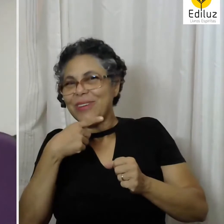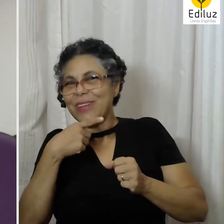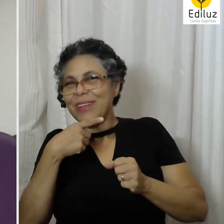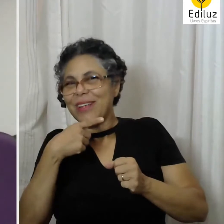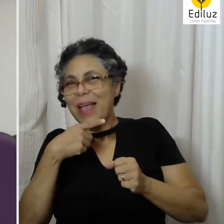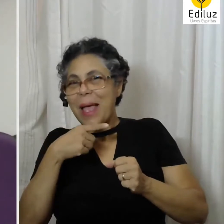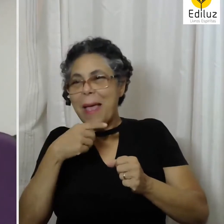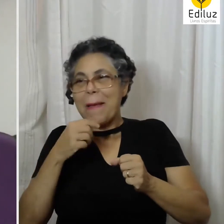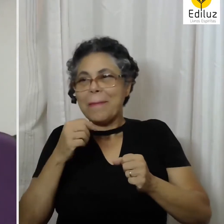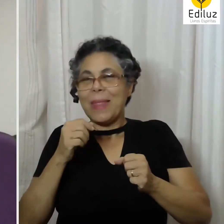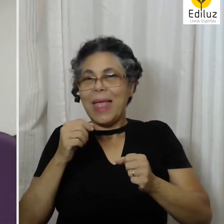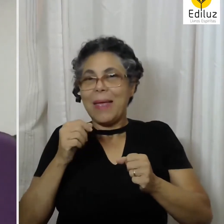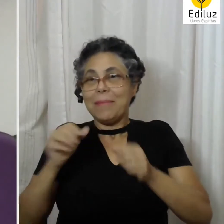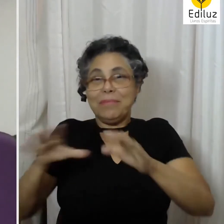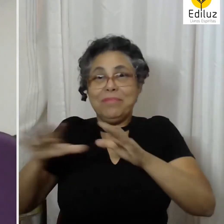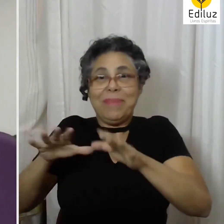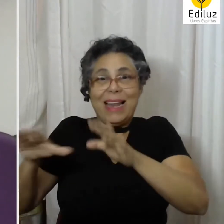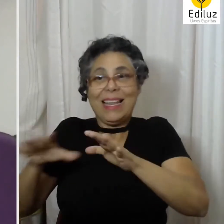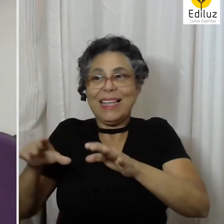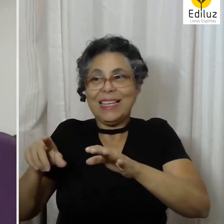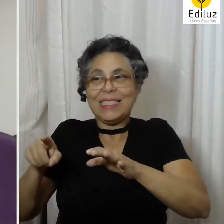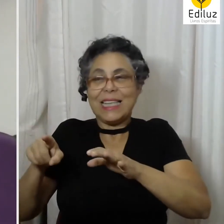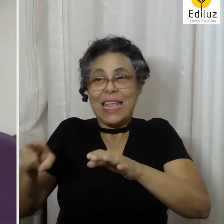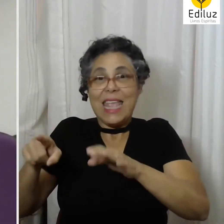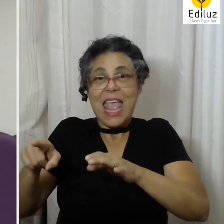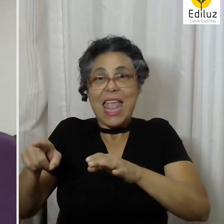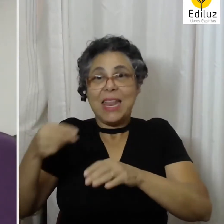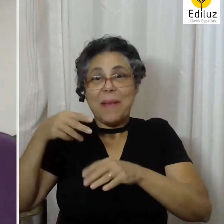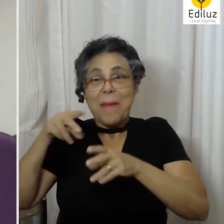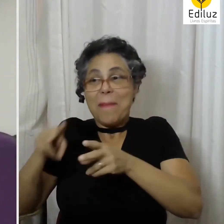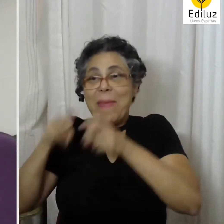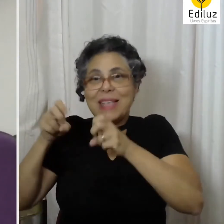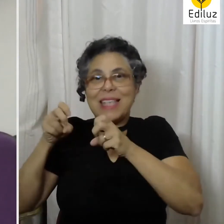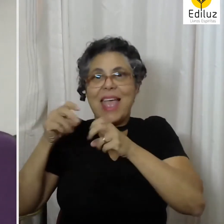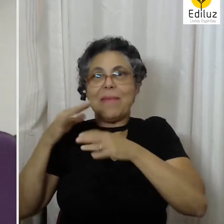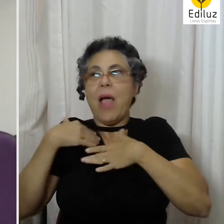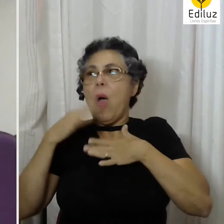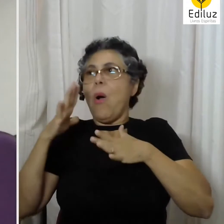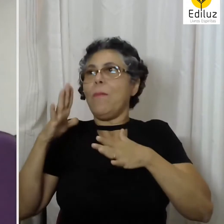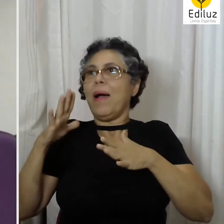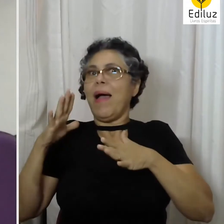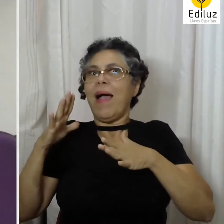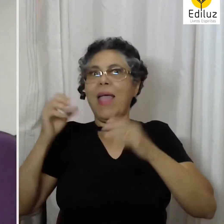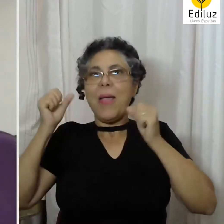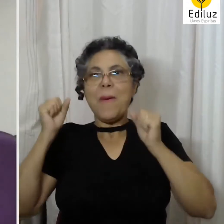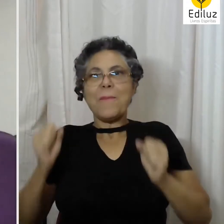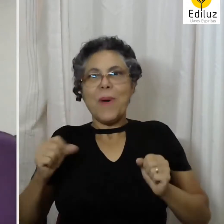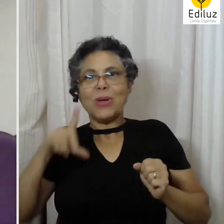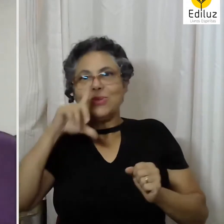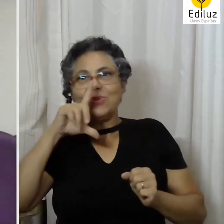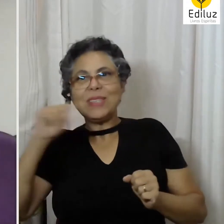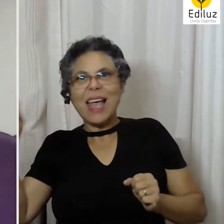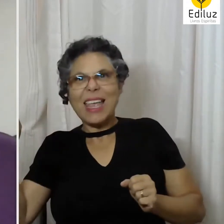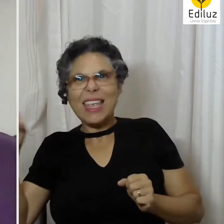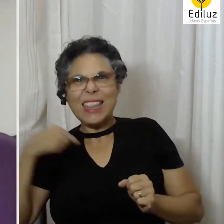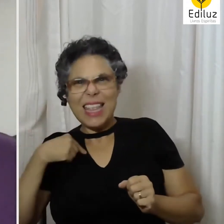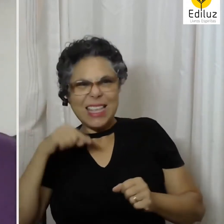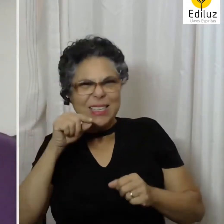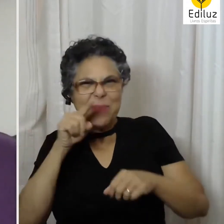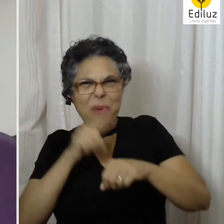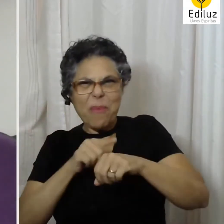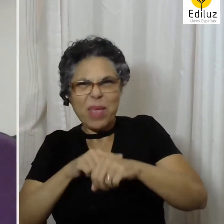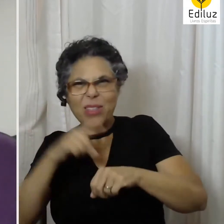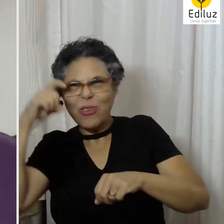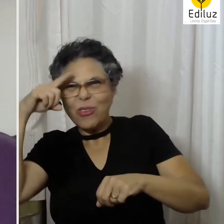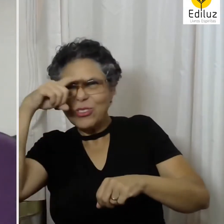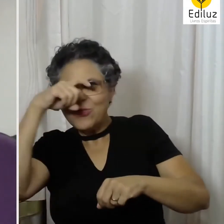sacode o sujeito e o faz perceber que ele pode sair do estado em que ele se encontra.